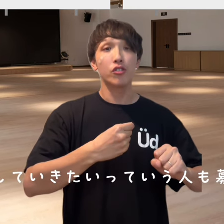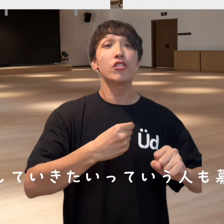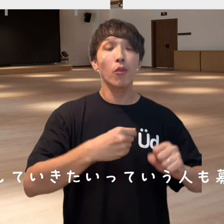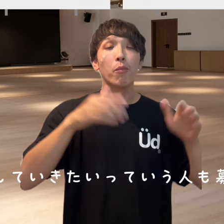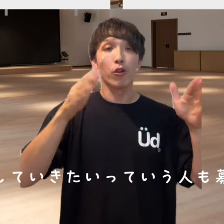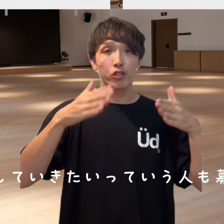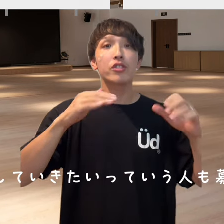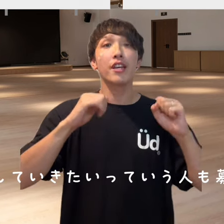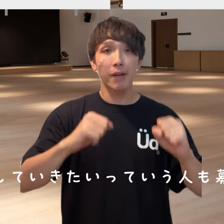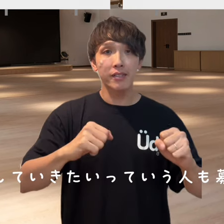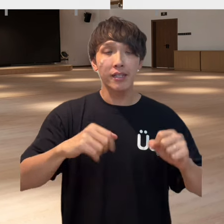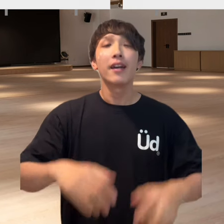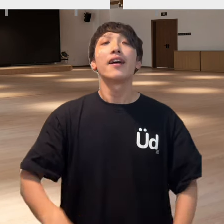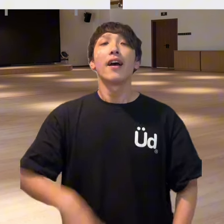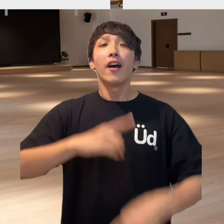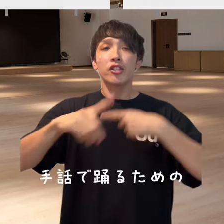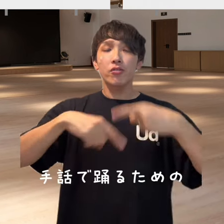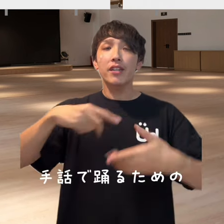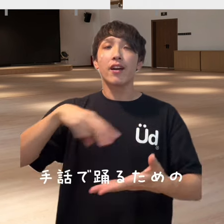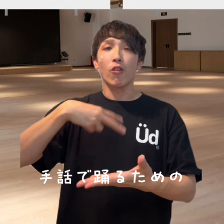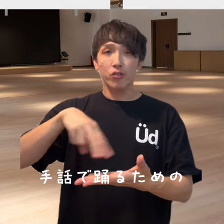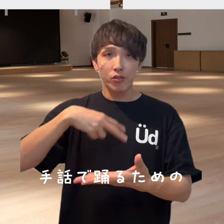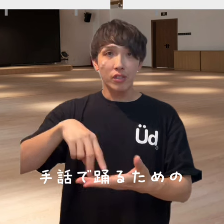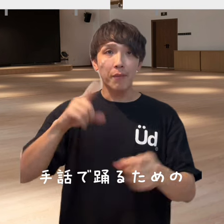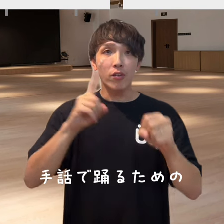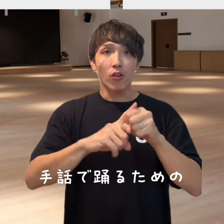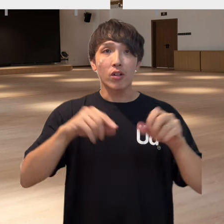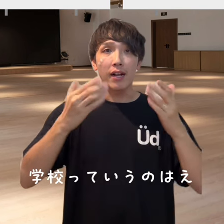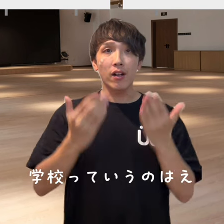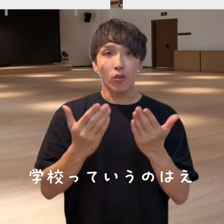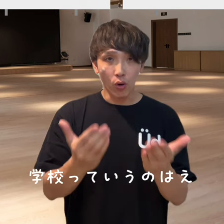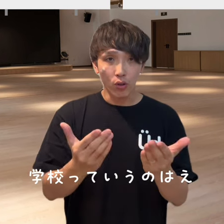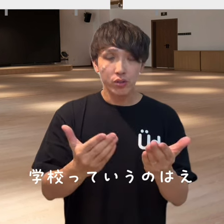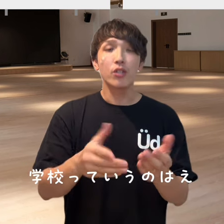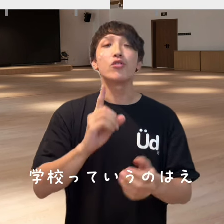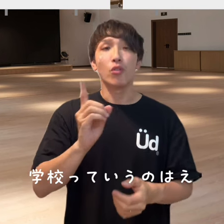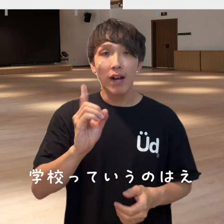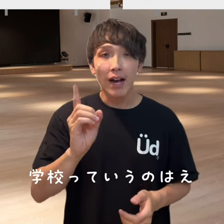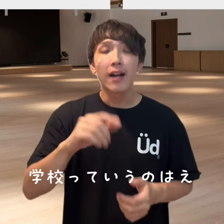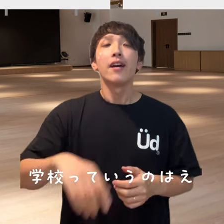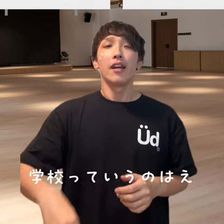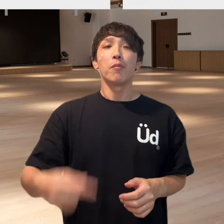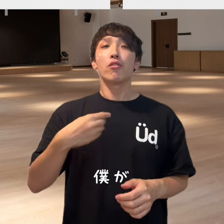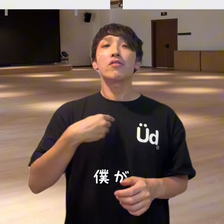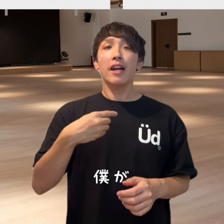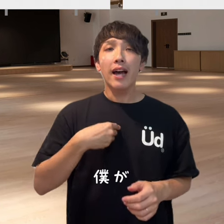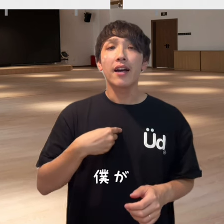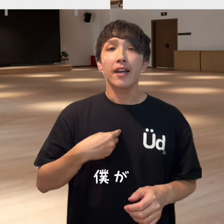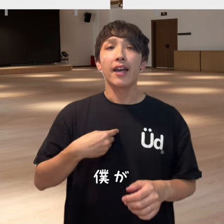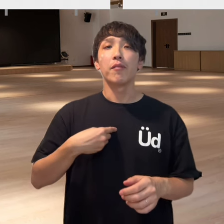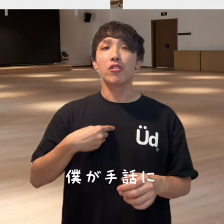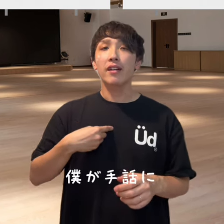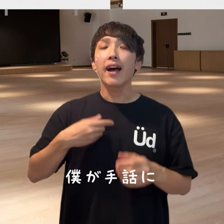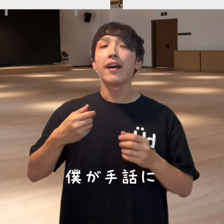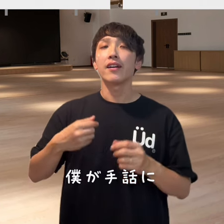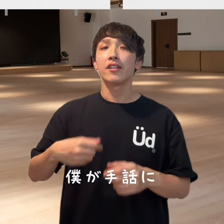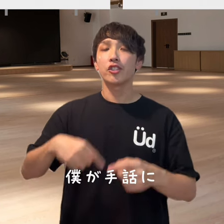も募集しています。手話で踊るための学校っていうのは、僕が手話